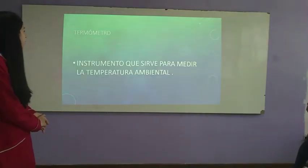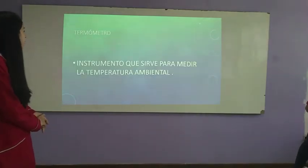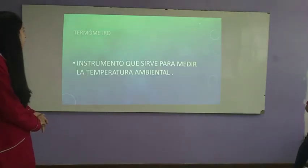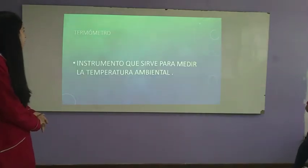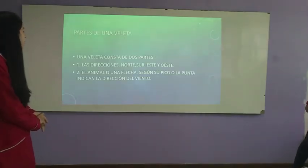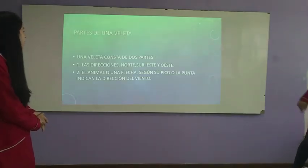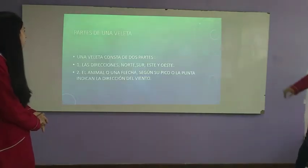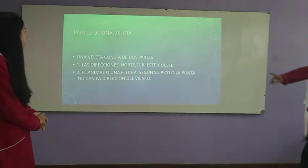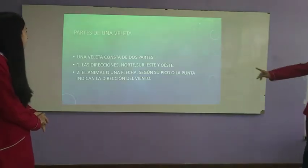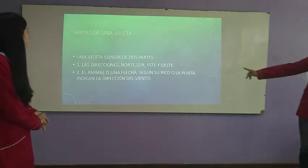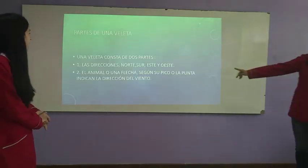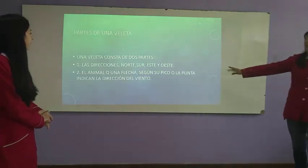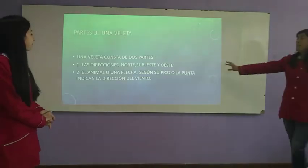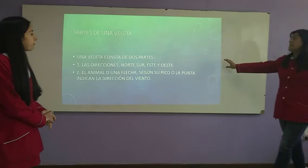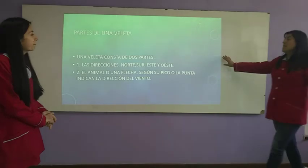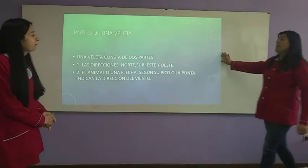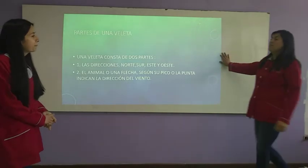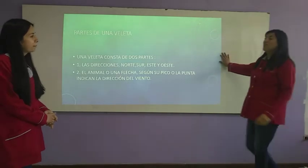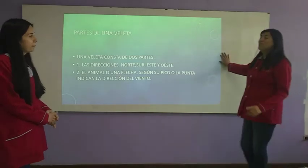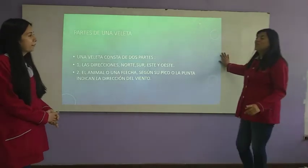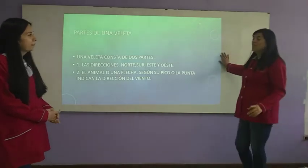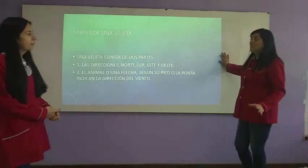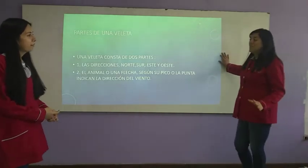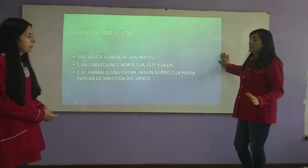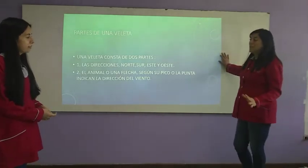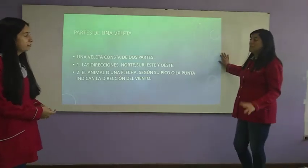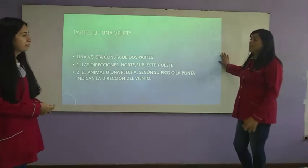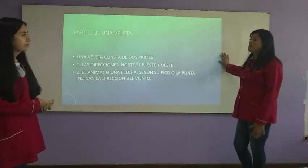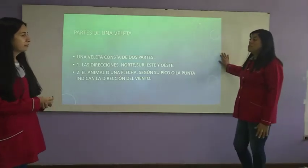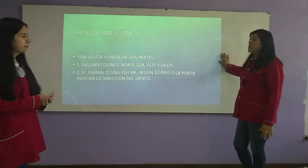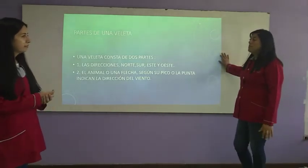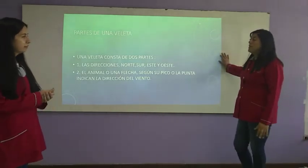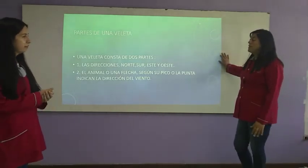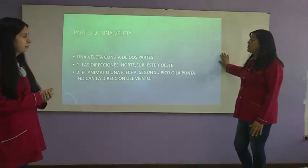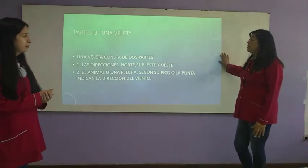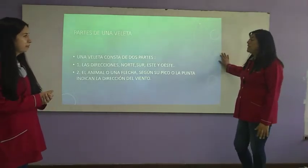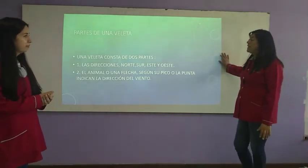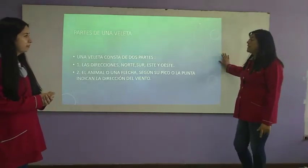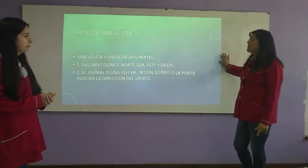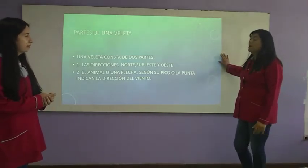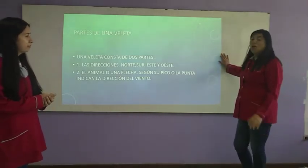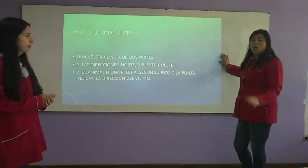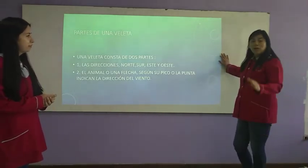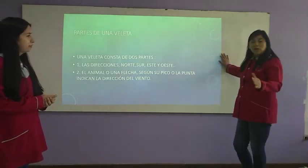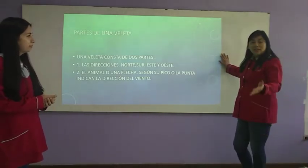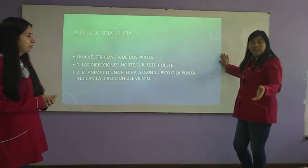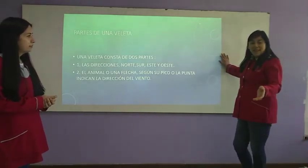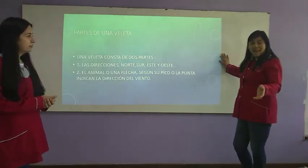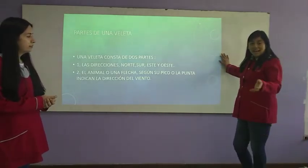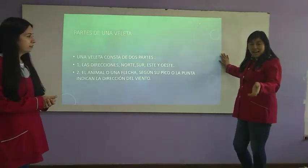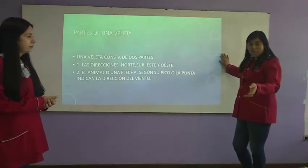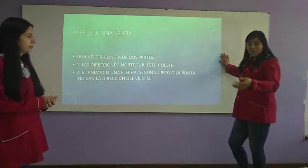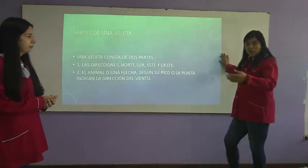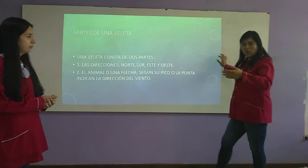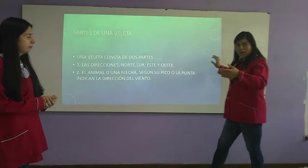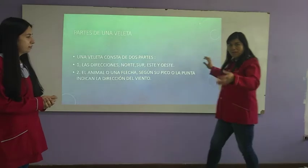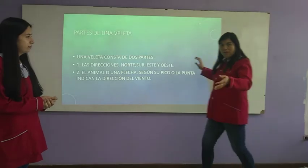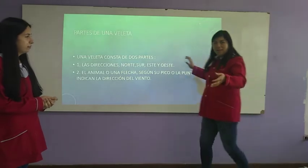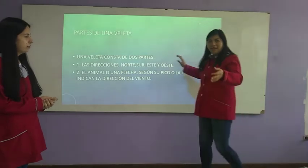Ya. Antes de pasar al otro sistema de medición del ambiente, mi Juanita, cuando usted va al campo o anda por ahí y